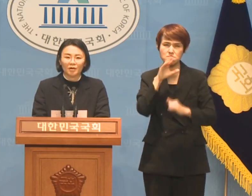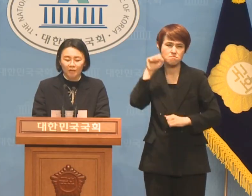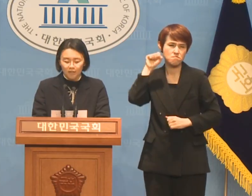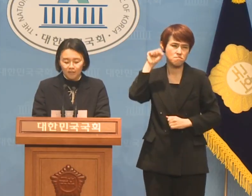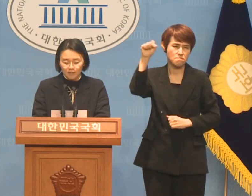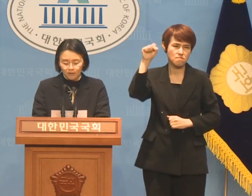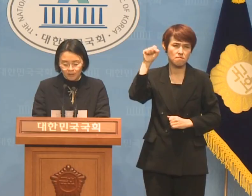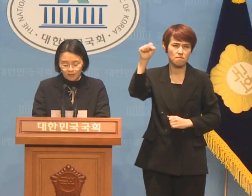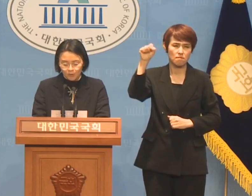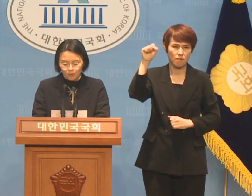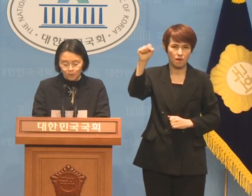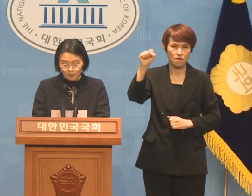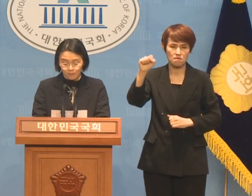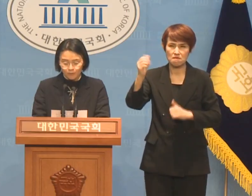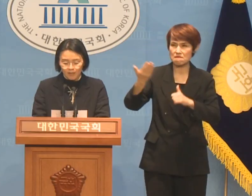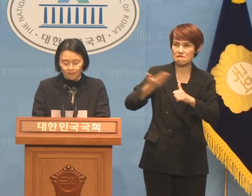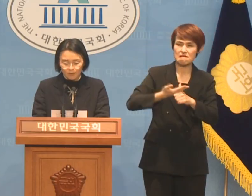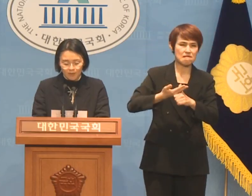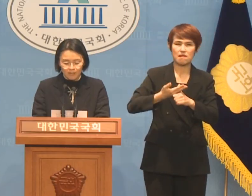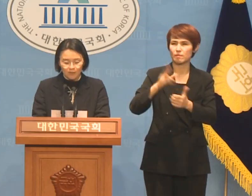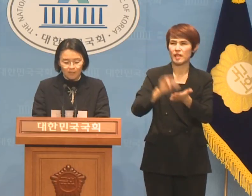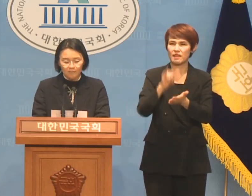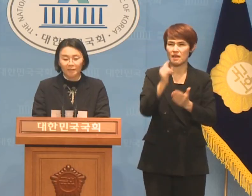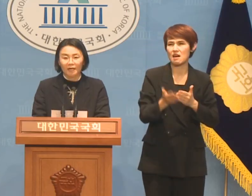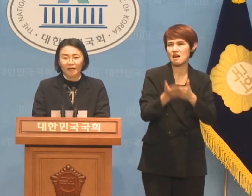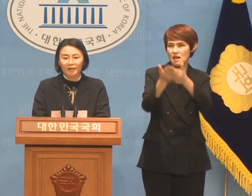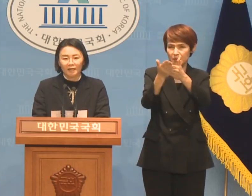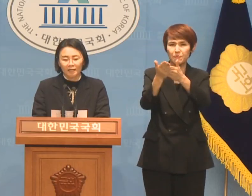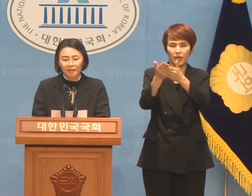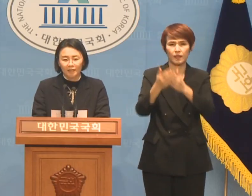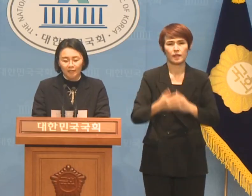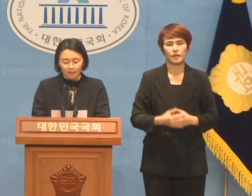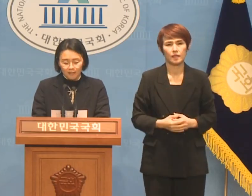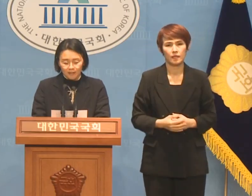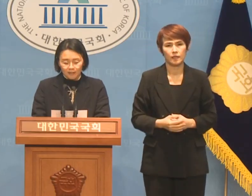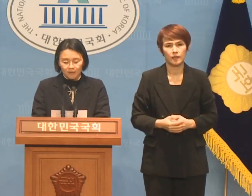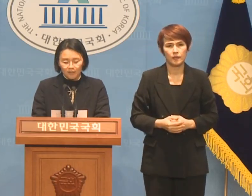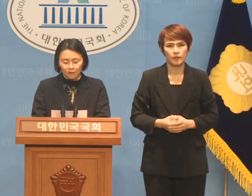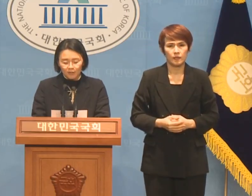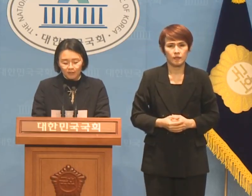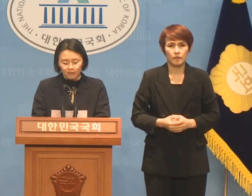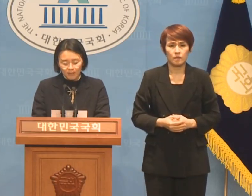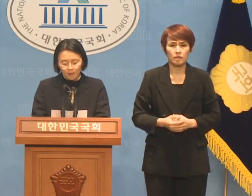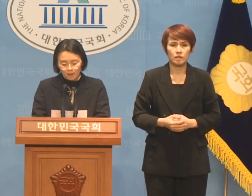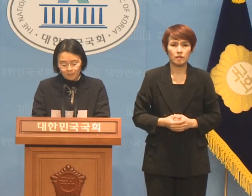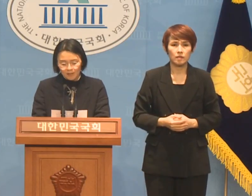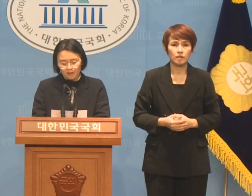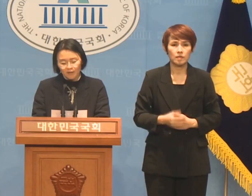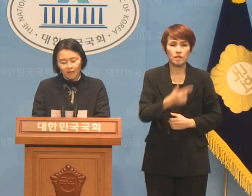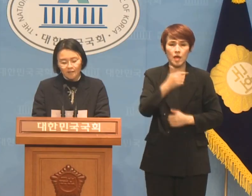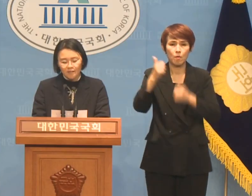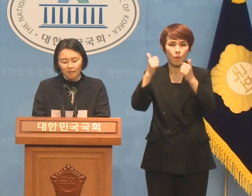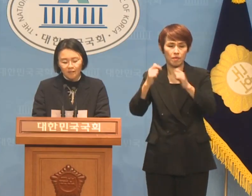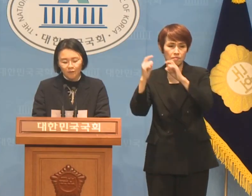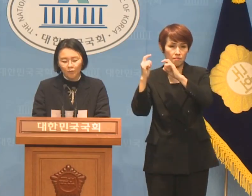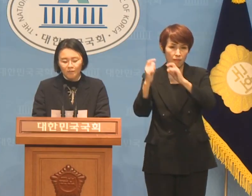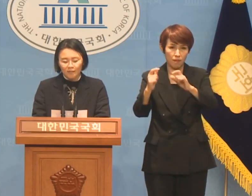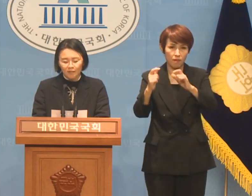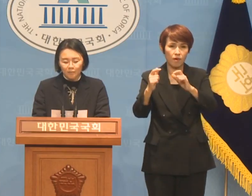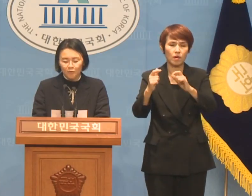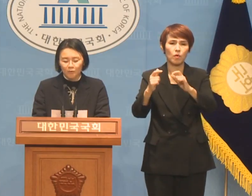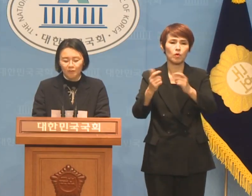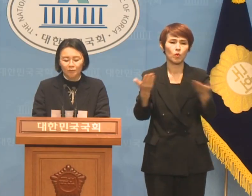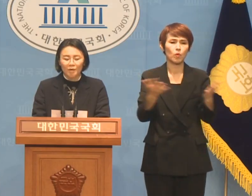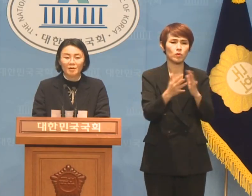저항하며 정리해고의 부당함을 외쳐왔습니다. 그러나 최근 대법원 판결까지